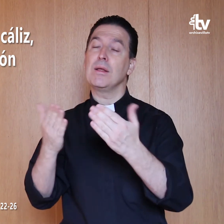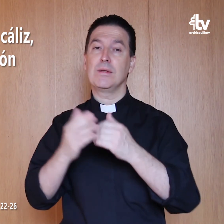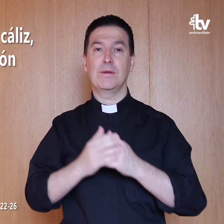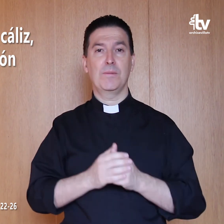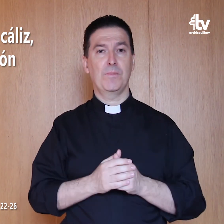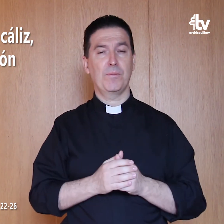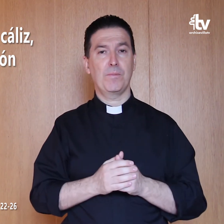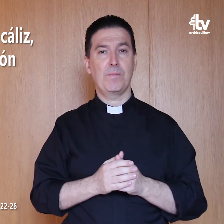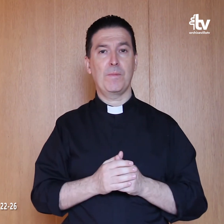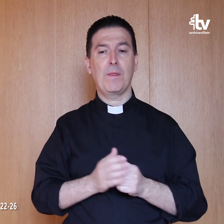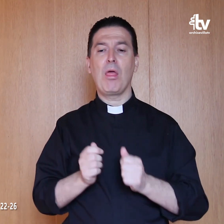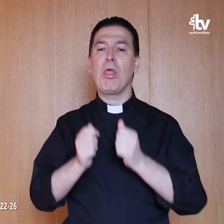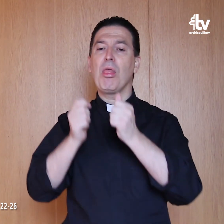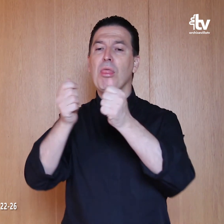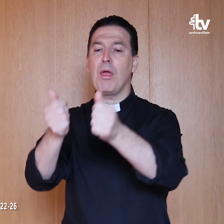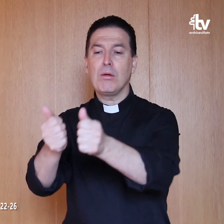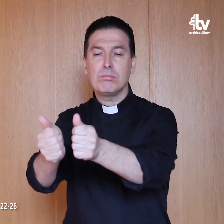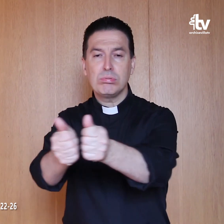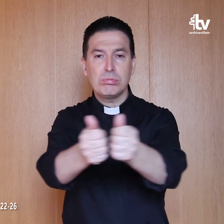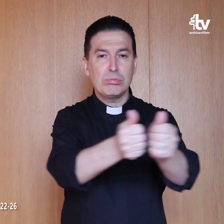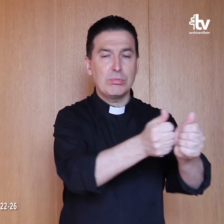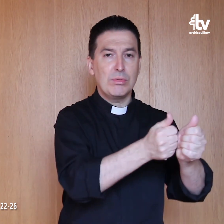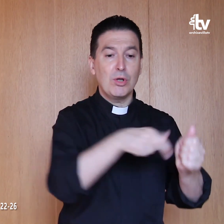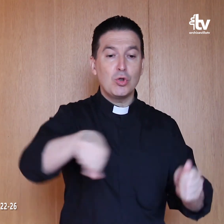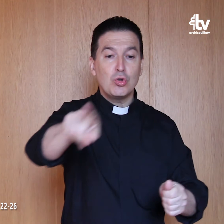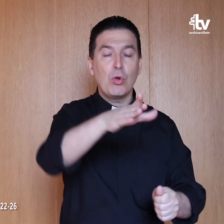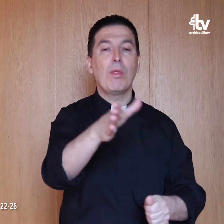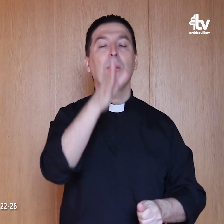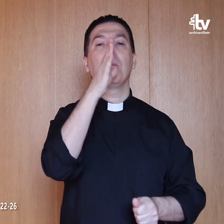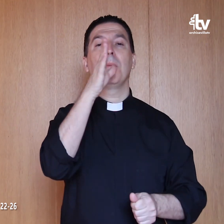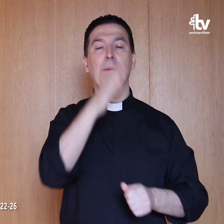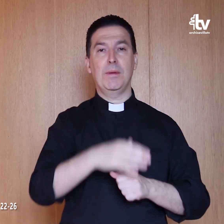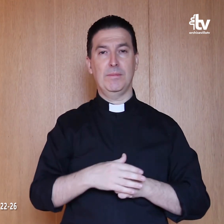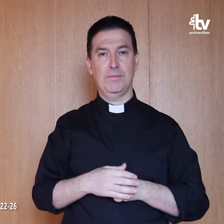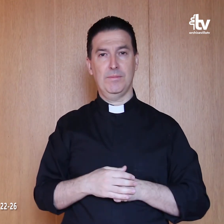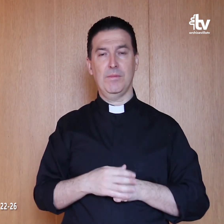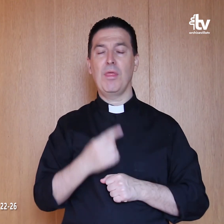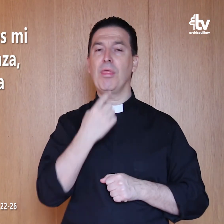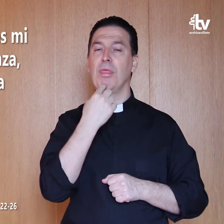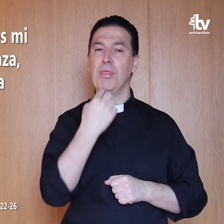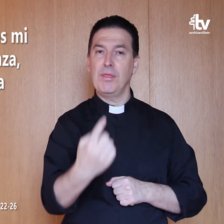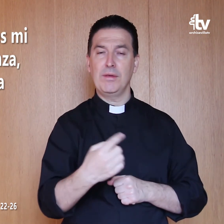se lo dio, y todos bebieron. Y les dijo,